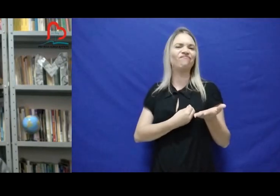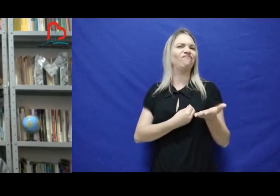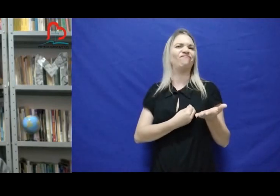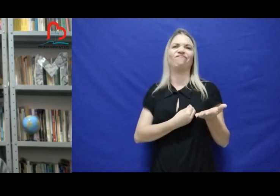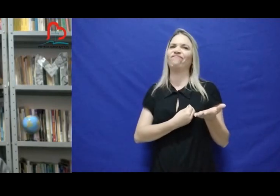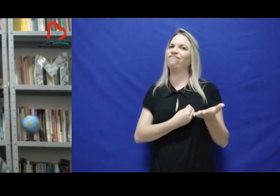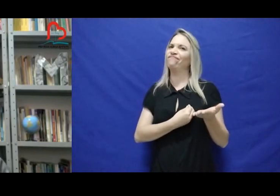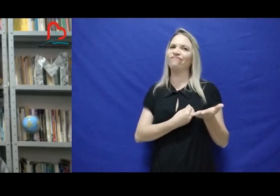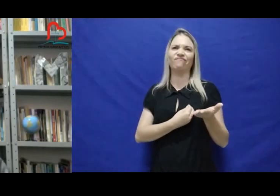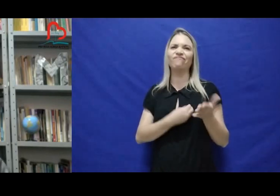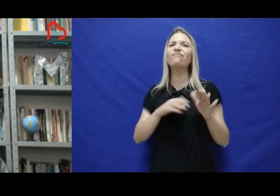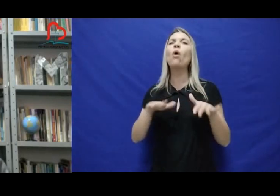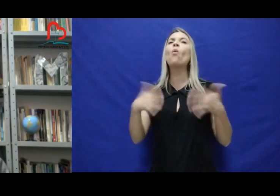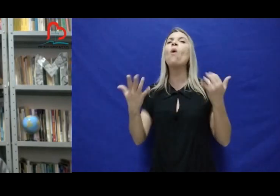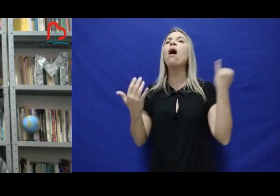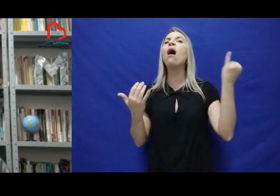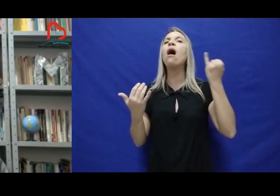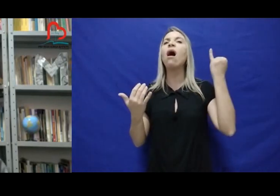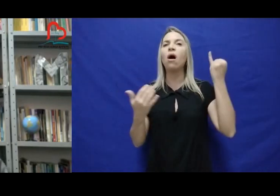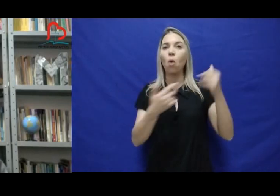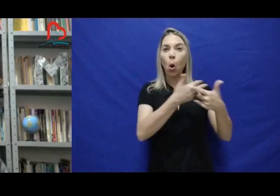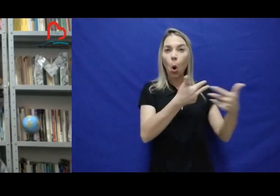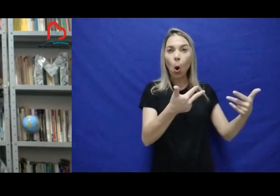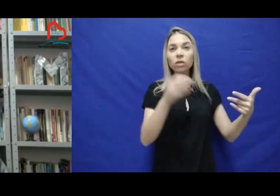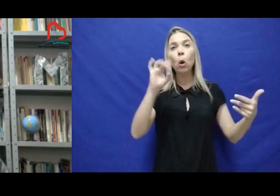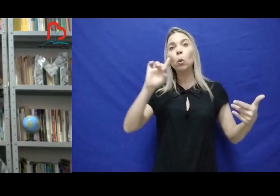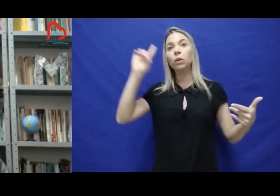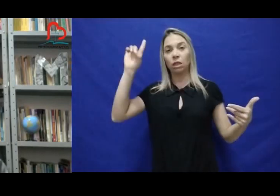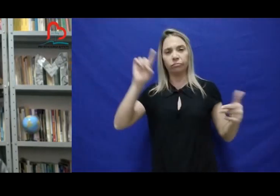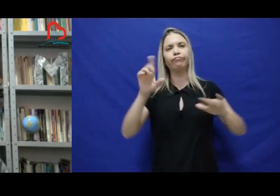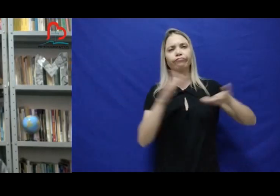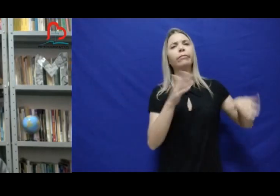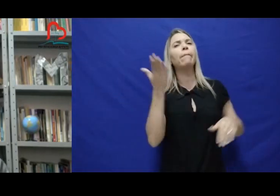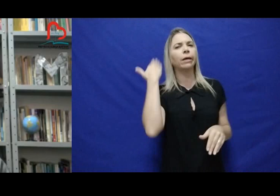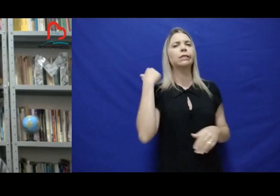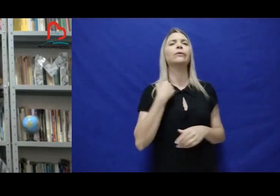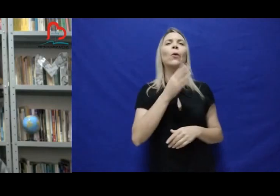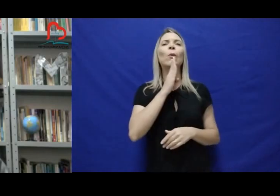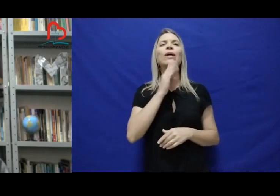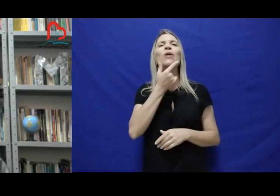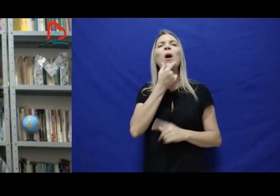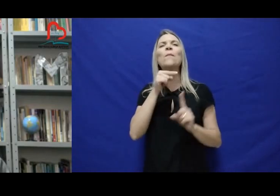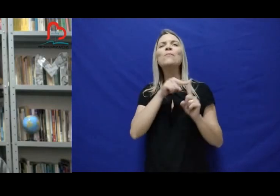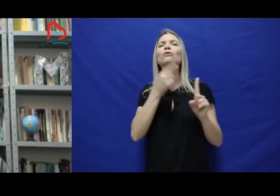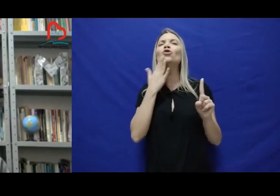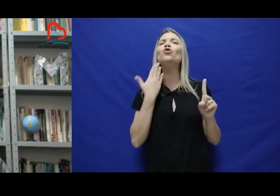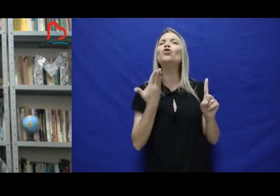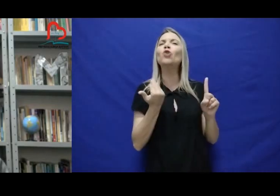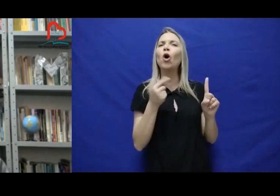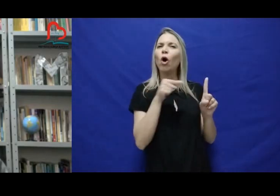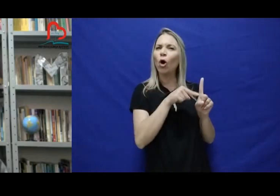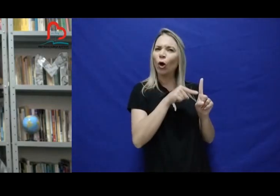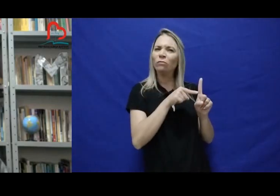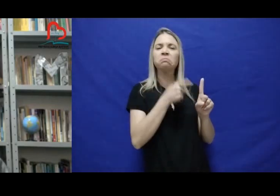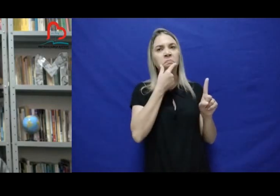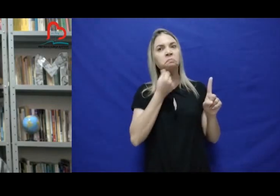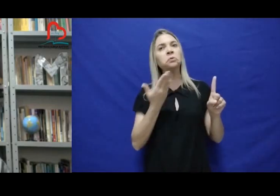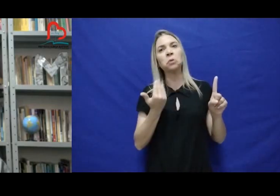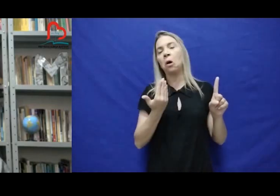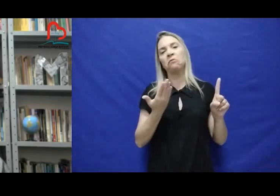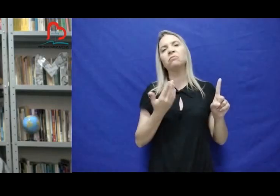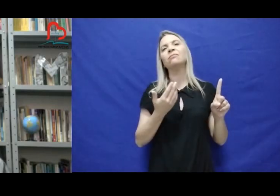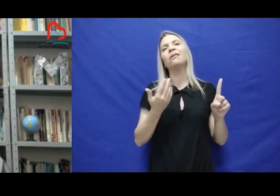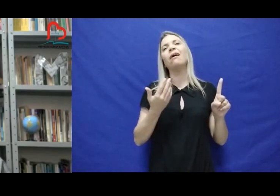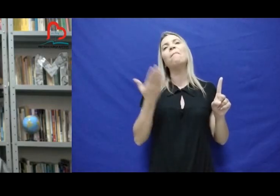bem eterno é o bem mais durável que existe. Eu conheci um jovem que, na